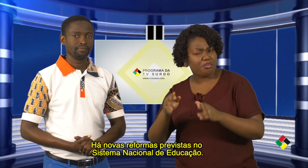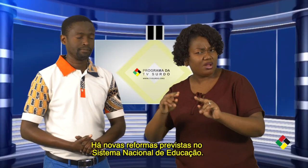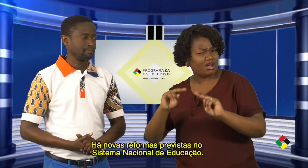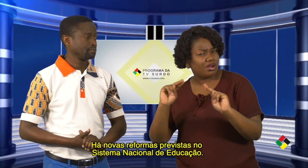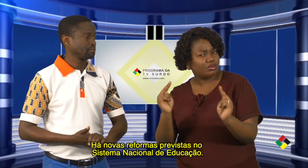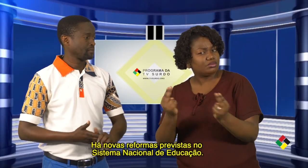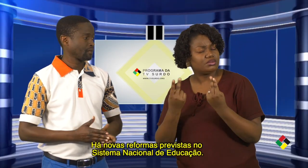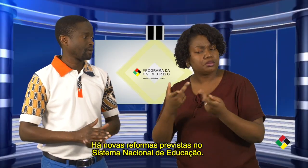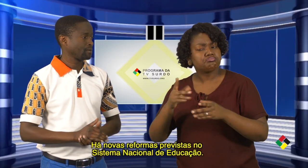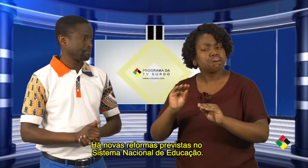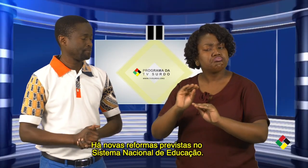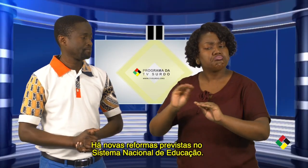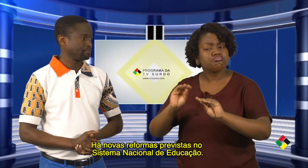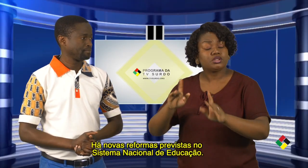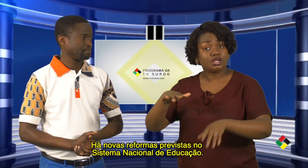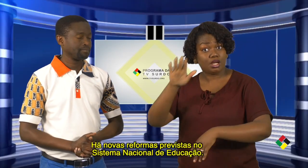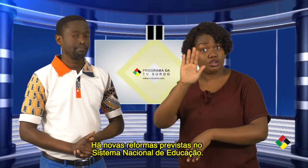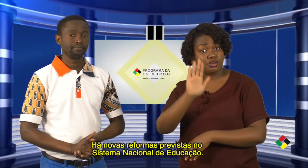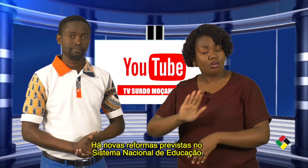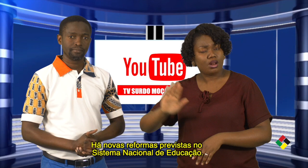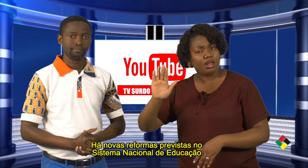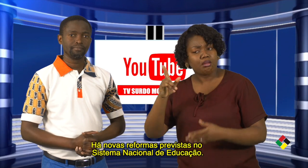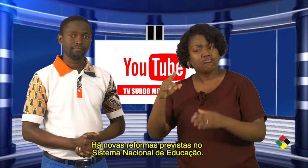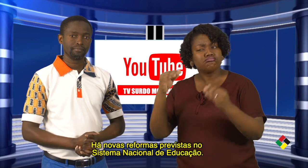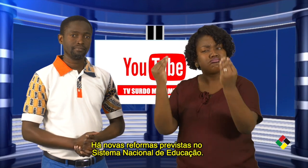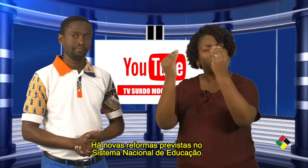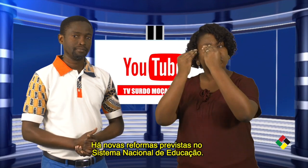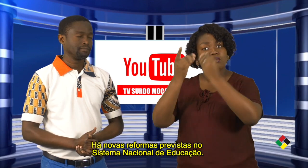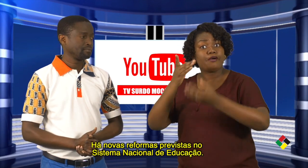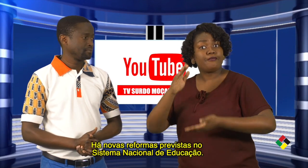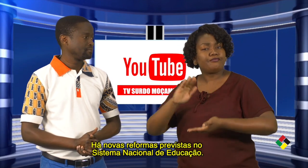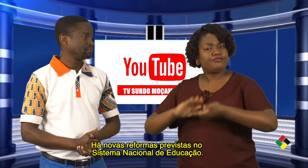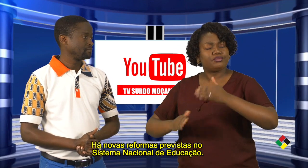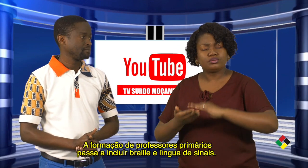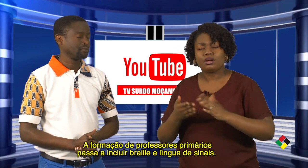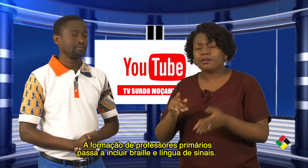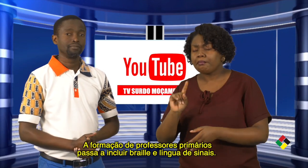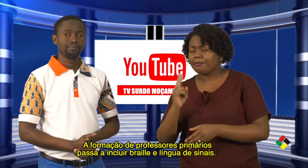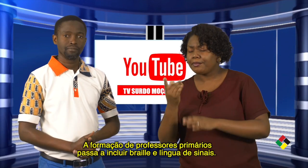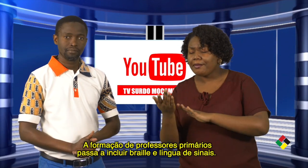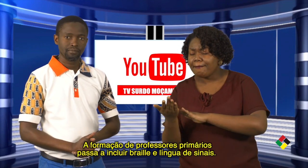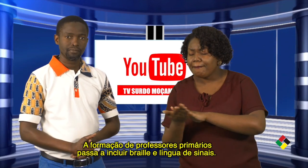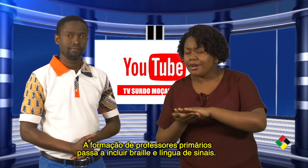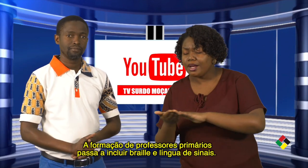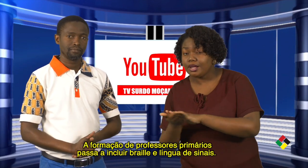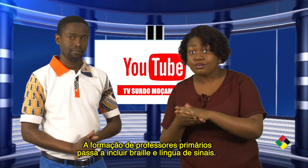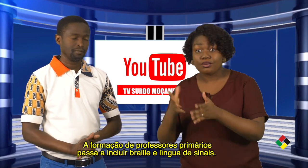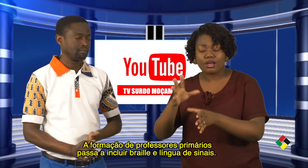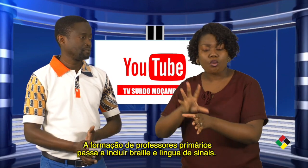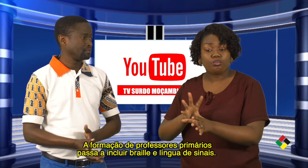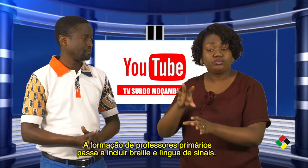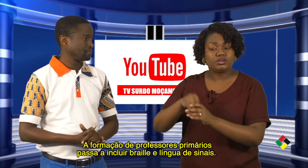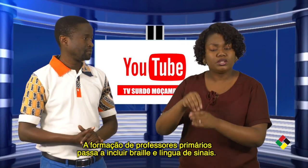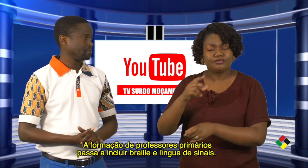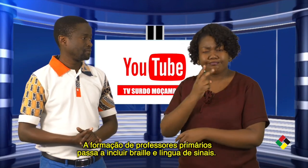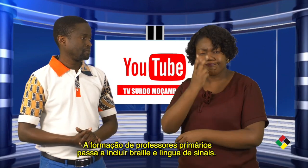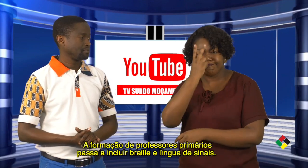Há novas reformas previstas no Sistema Nacional de Educação. A formação de professores primários passa a